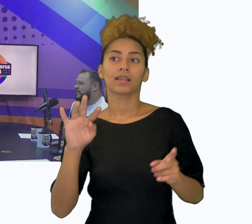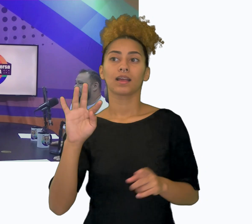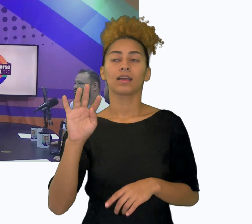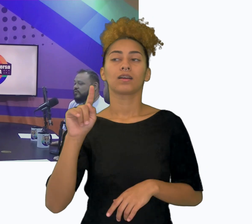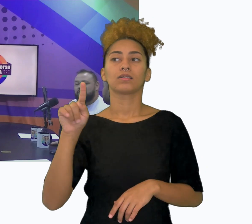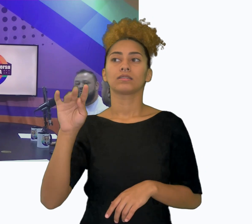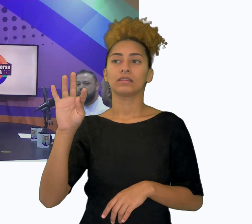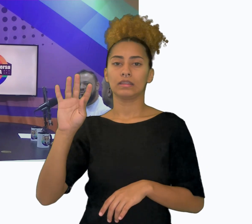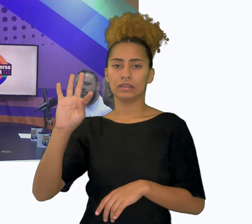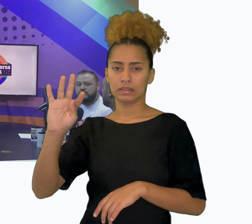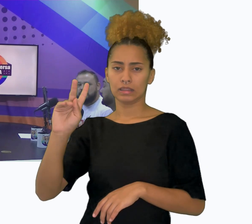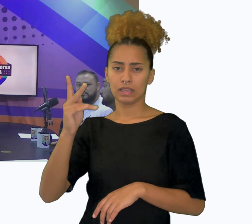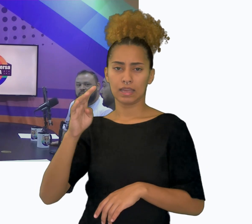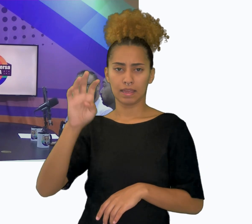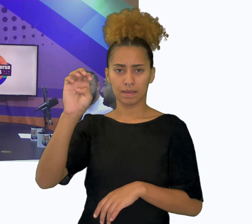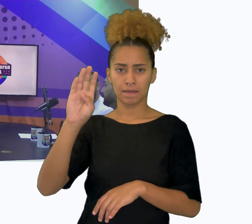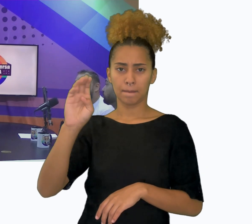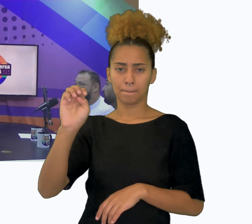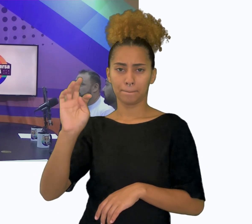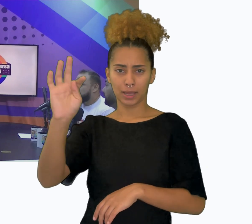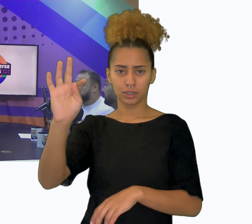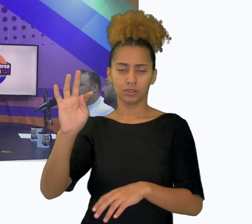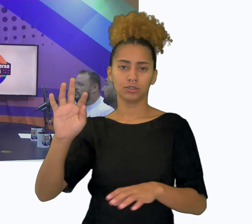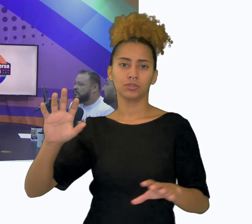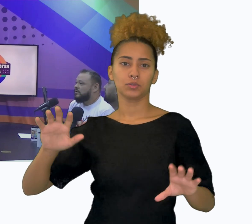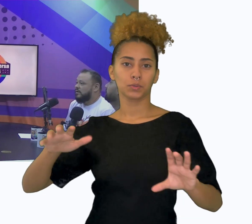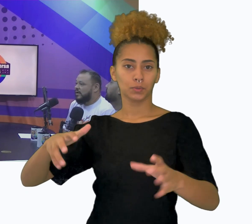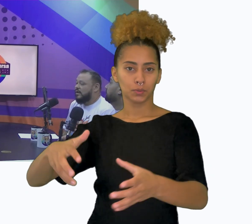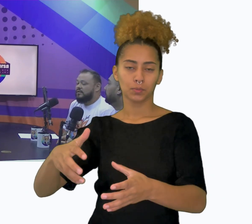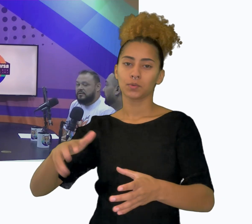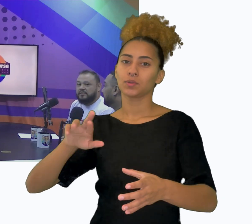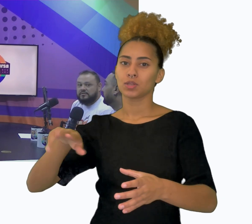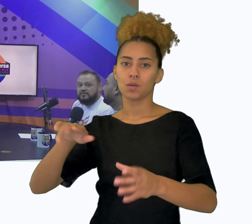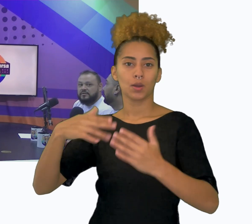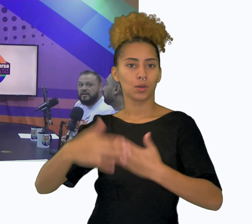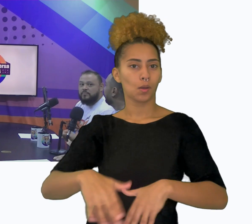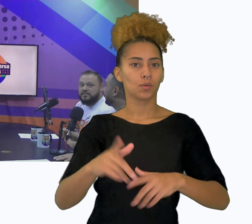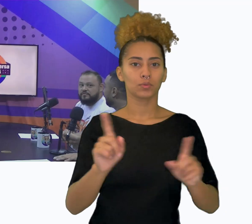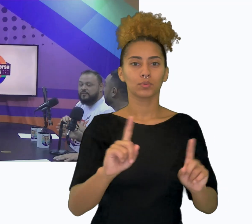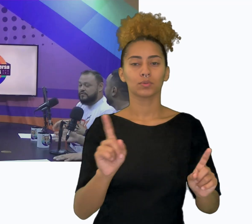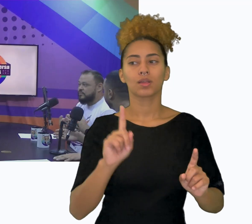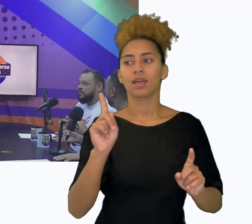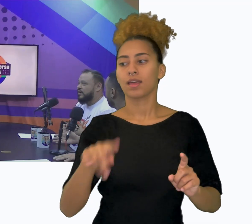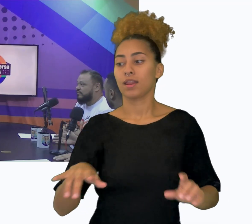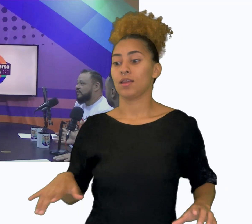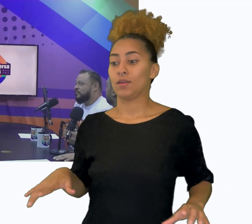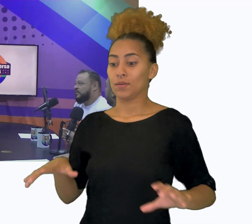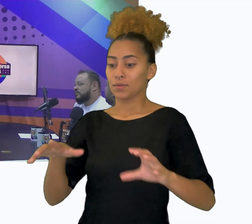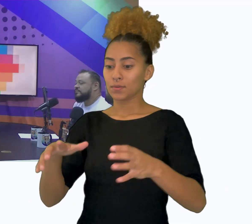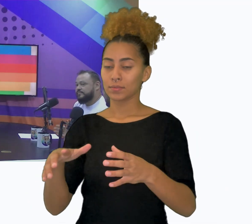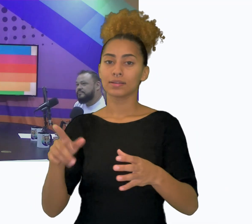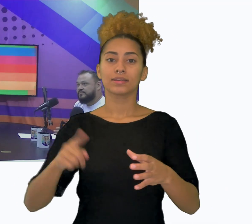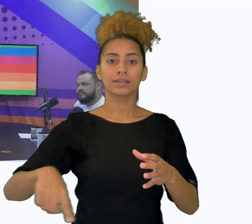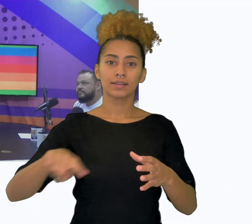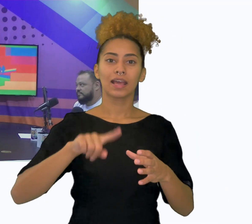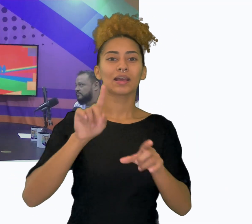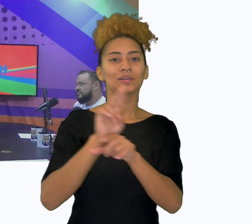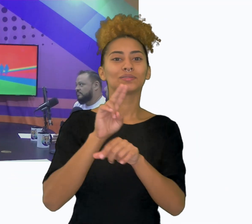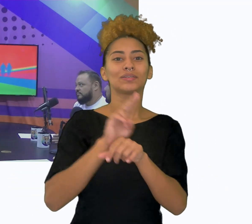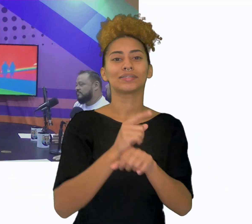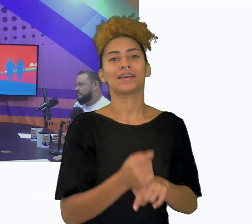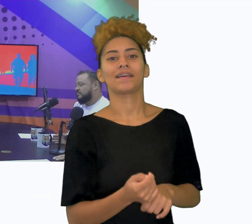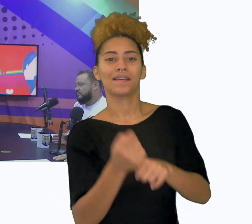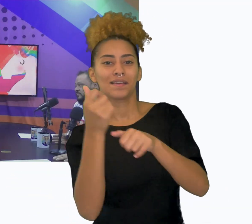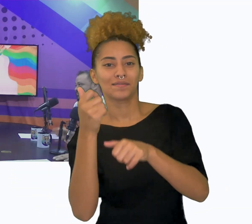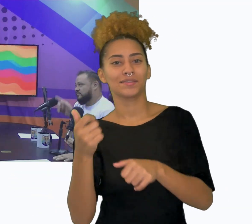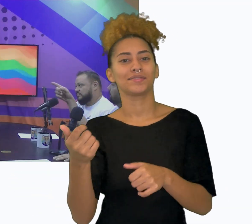não era um concurso? Não, The Era uma Best of celebração Drag de festa de final de ano, era né? o Ele é como se era o fosse o Réveillon. Réveillon. Ele tinha era o Natal, Réveillon. né? O